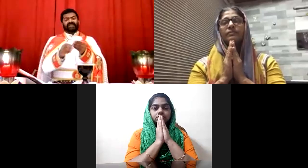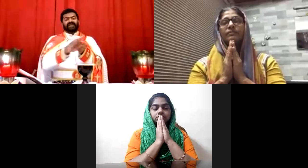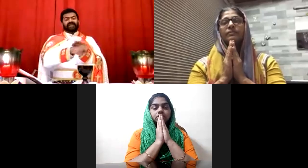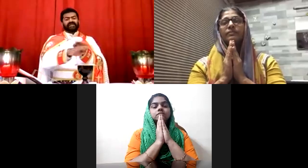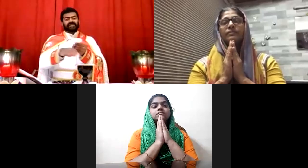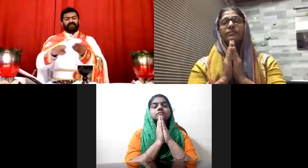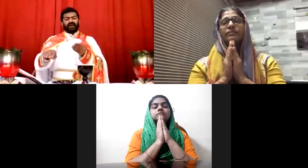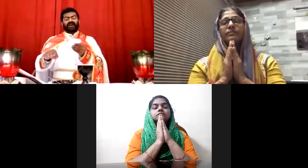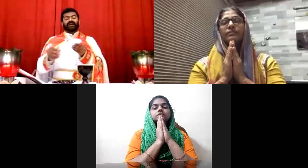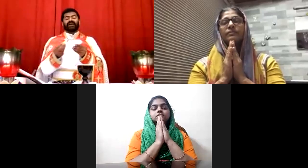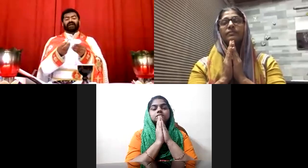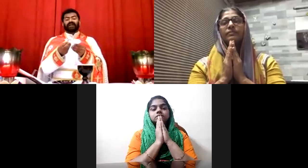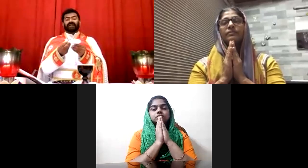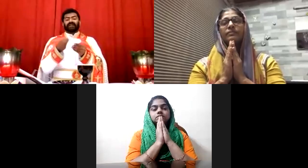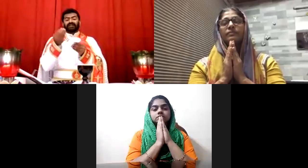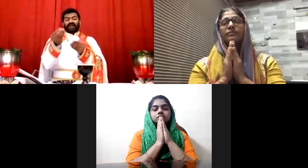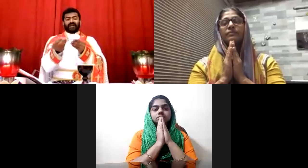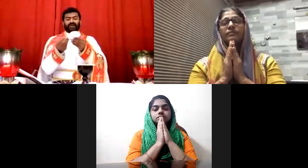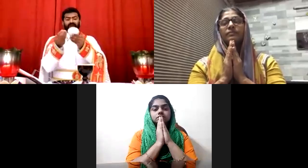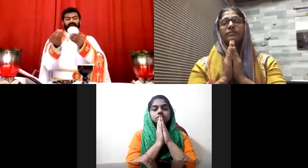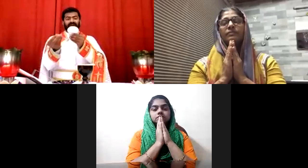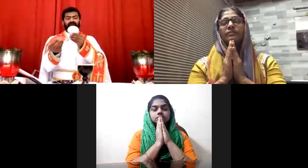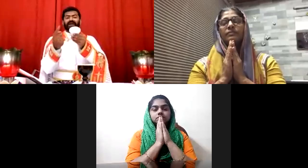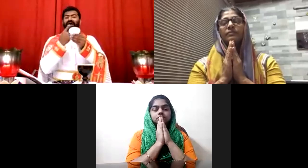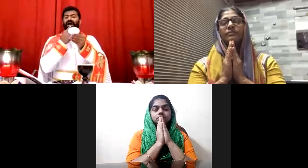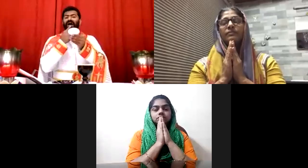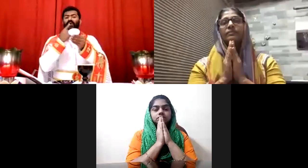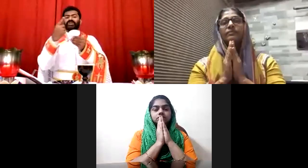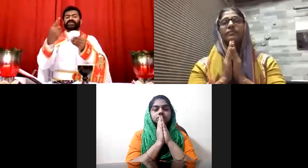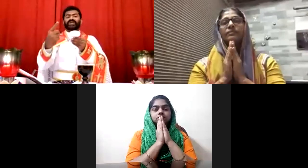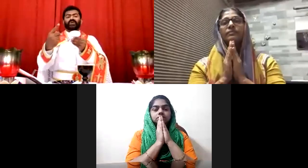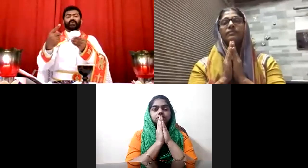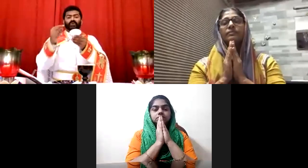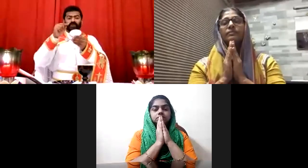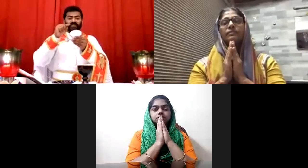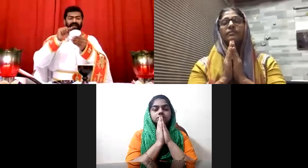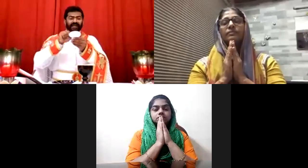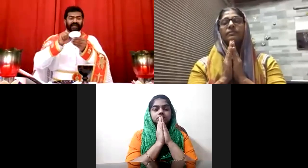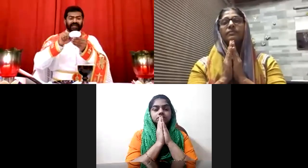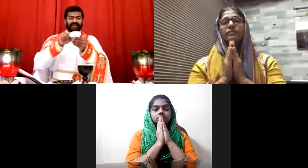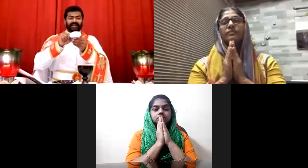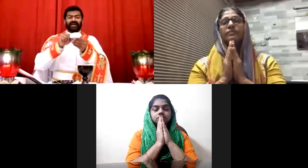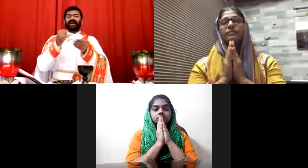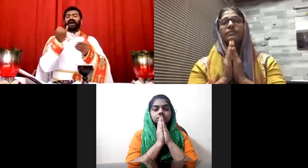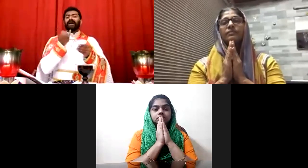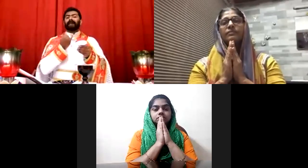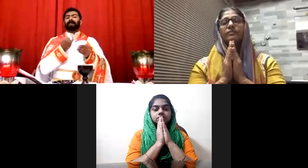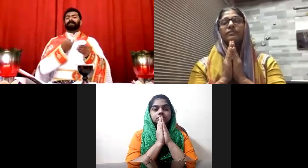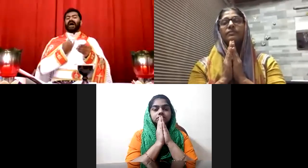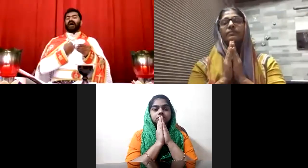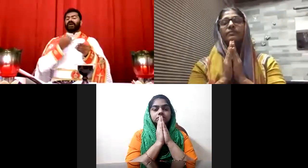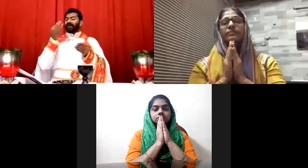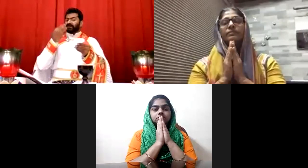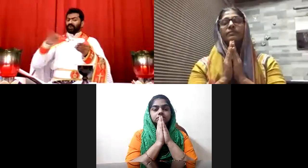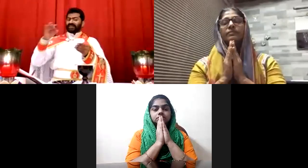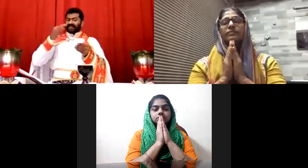വിഭജിച്ച് ശിഷ്യന്മാർക്ക് നൽകിക്കൊണ്ട് അരുൾ ചെയ്തു, ഇത്